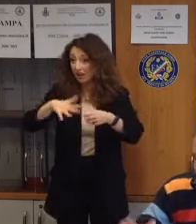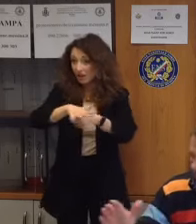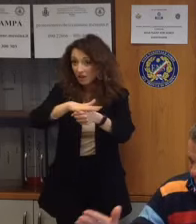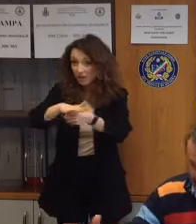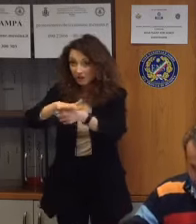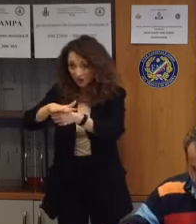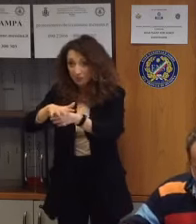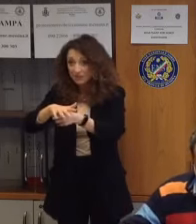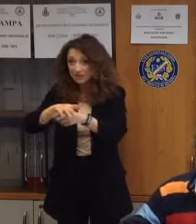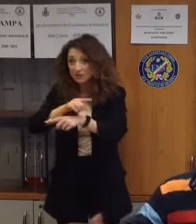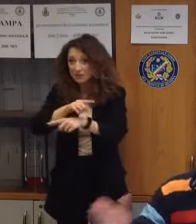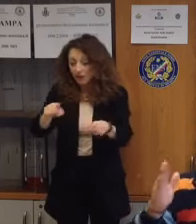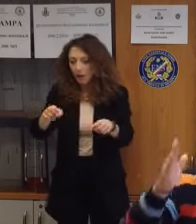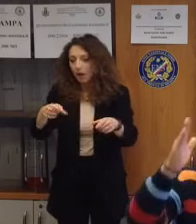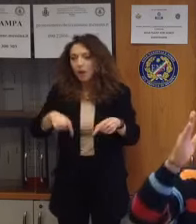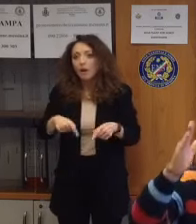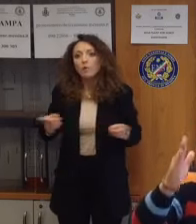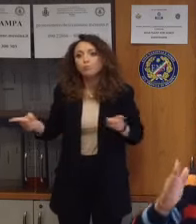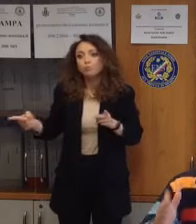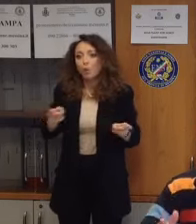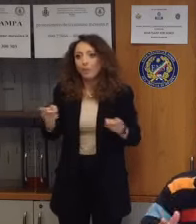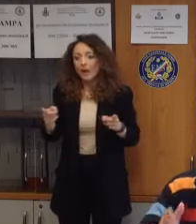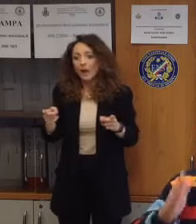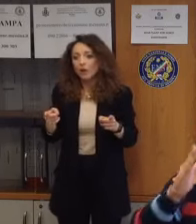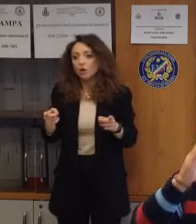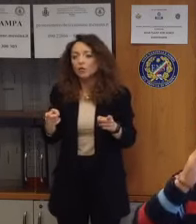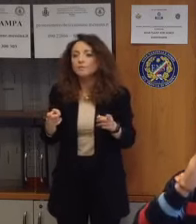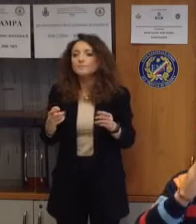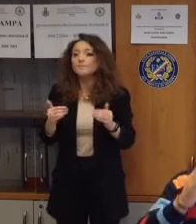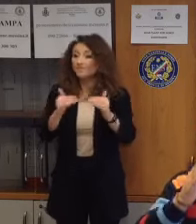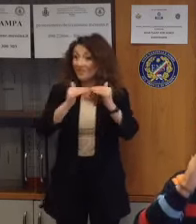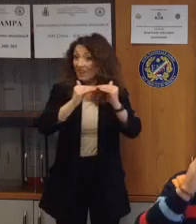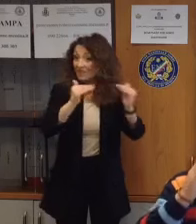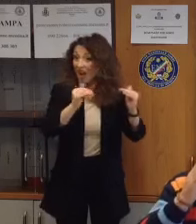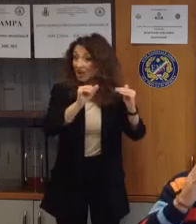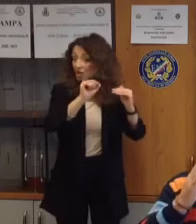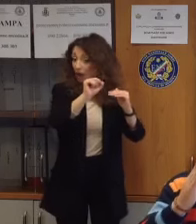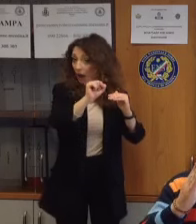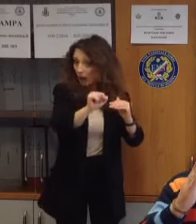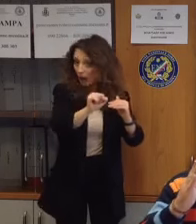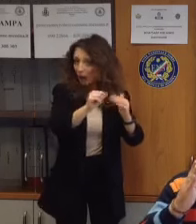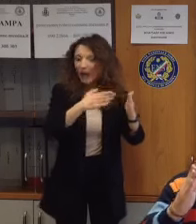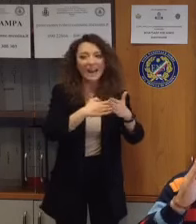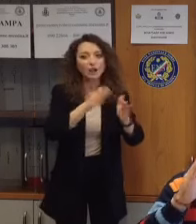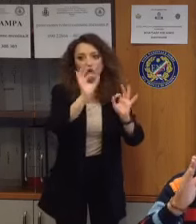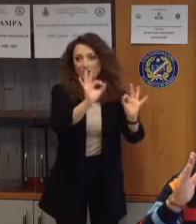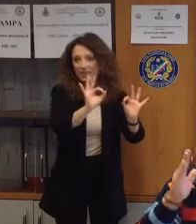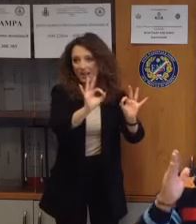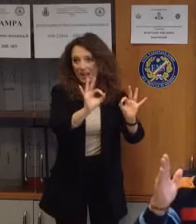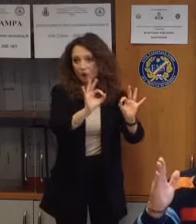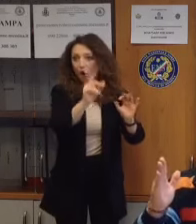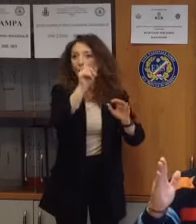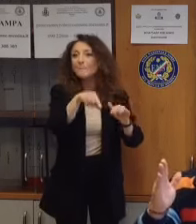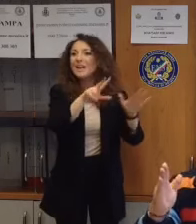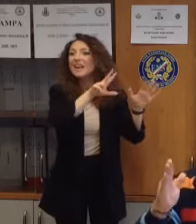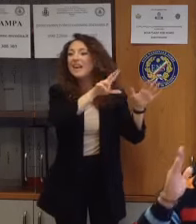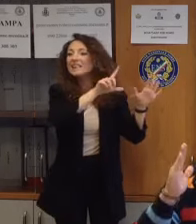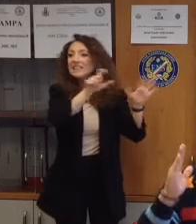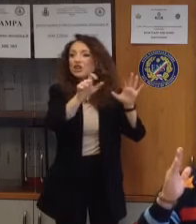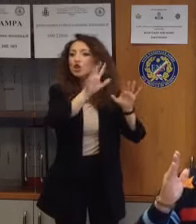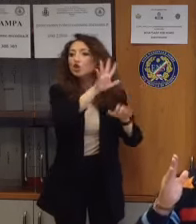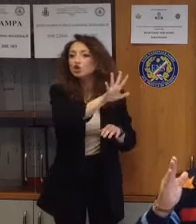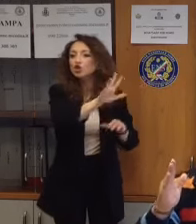che stiamo verificando, ovviamente le stanze sono così divise: fascia A, nessun reddito,